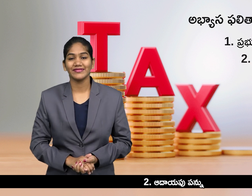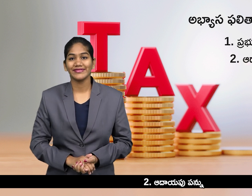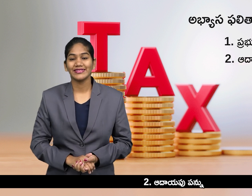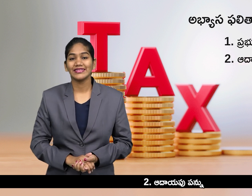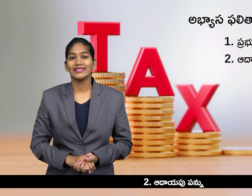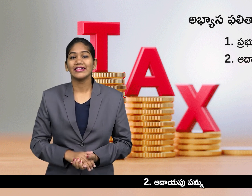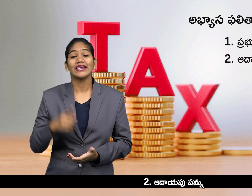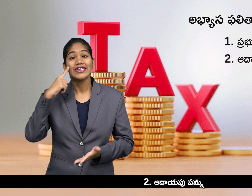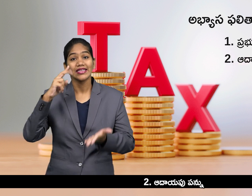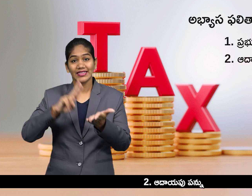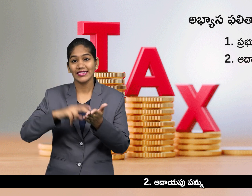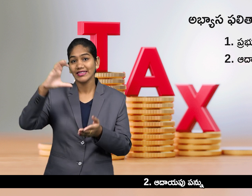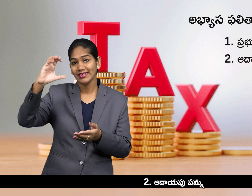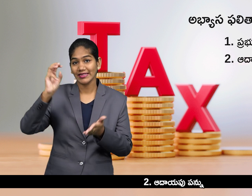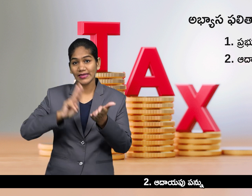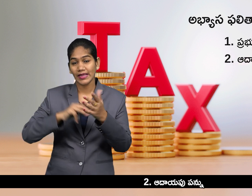2. ఆదాయపు పన్ను.